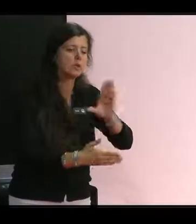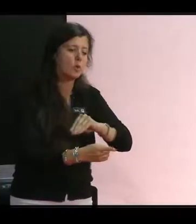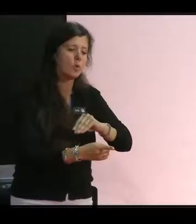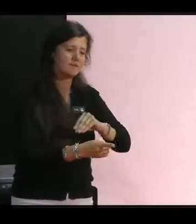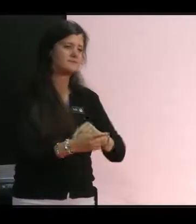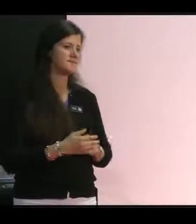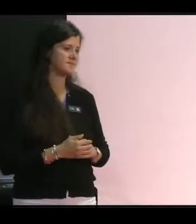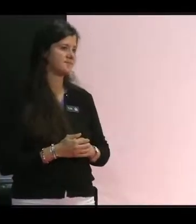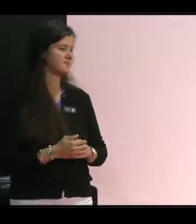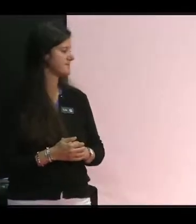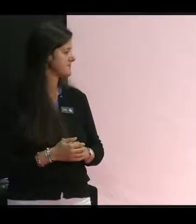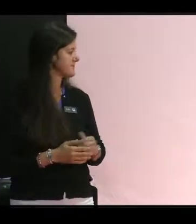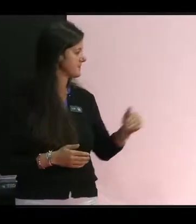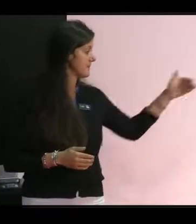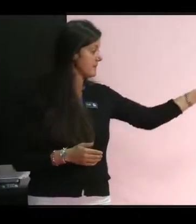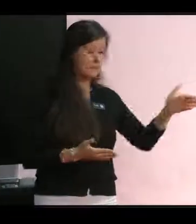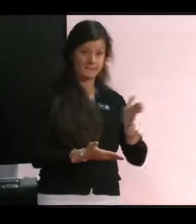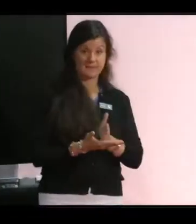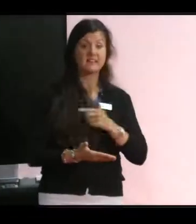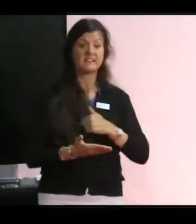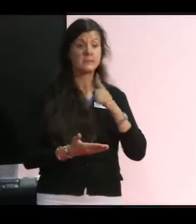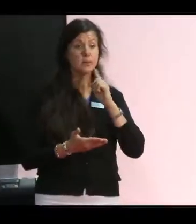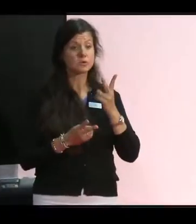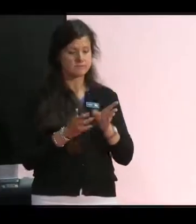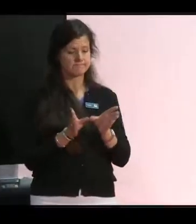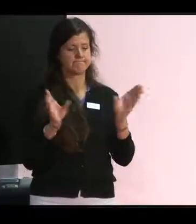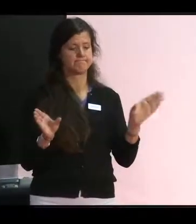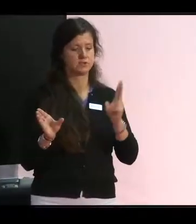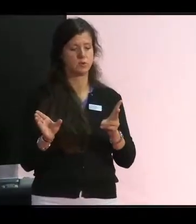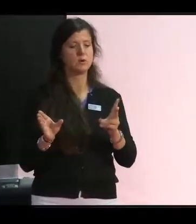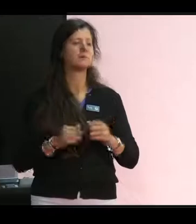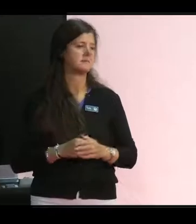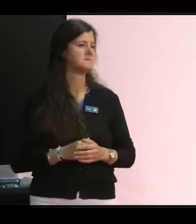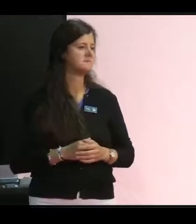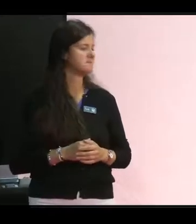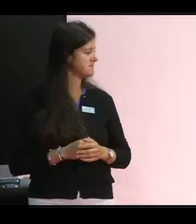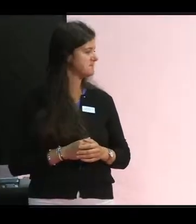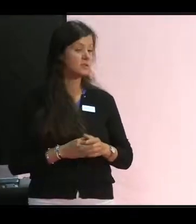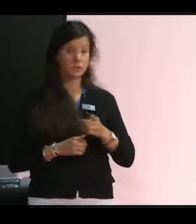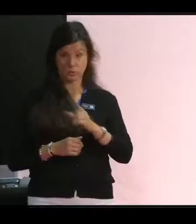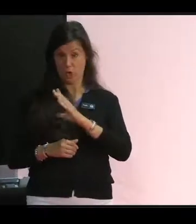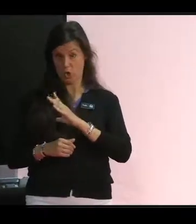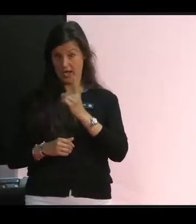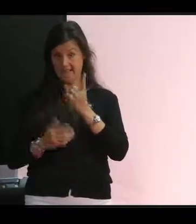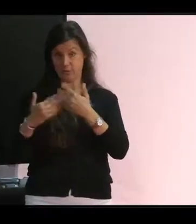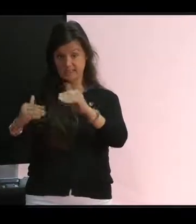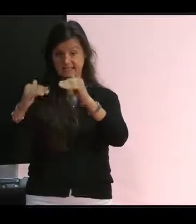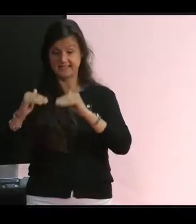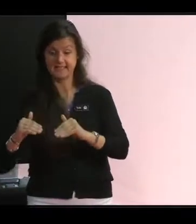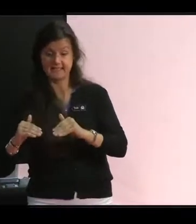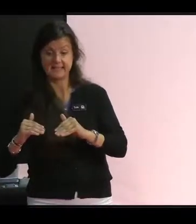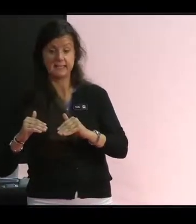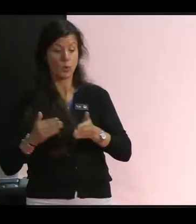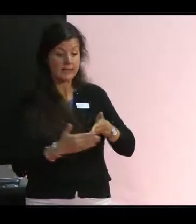intressant. Ja, vi brukar också skilja mellan det. Liksom att du har en funktionsnedsättning och ett hinder finns